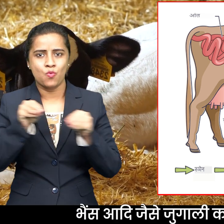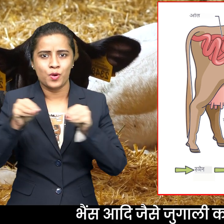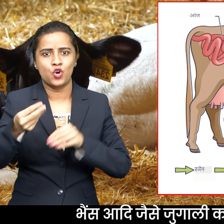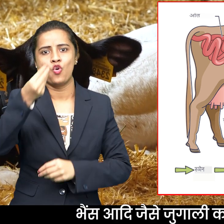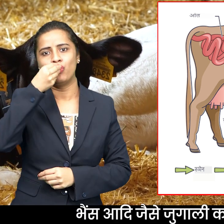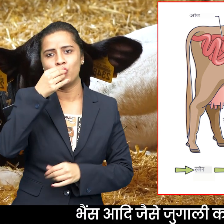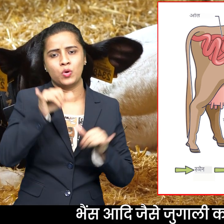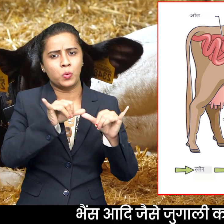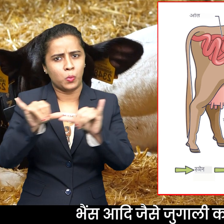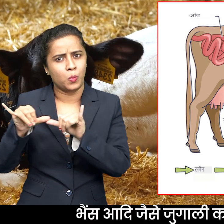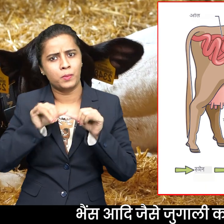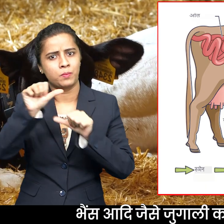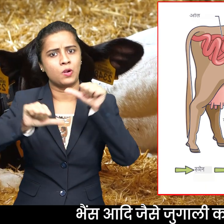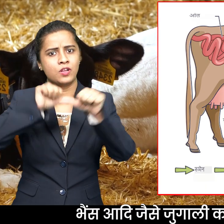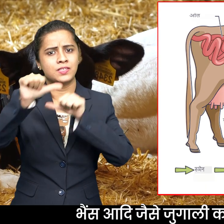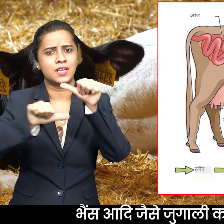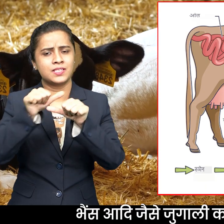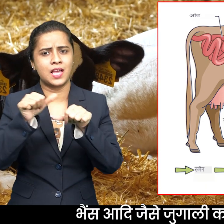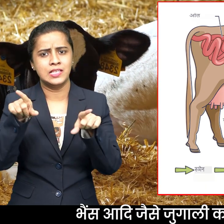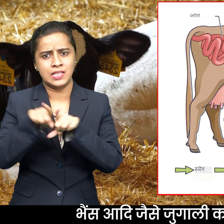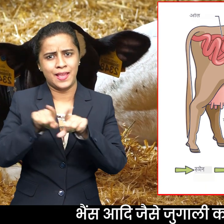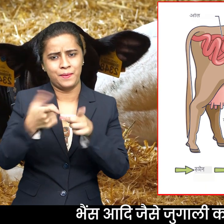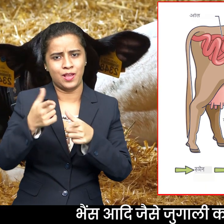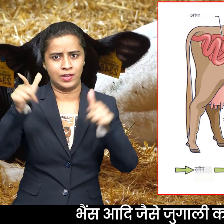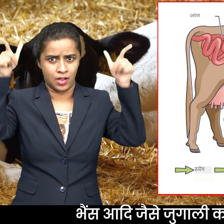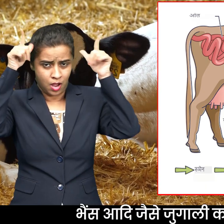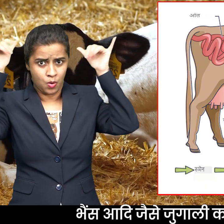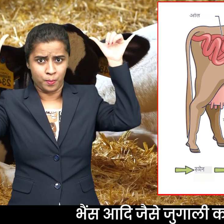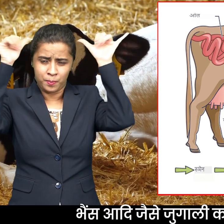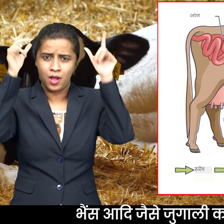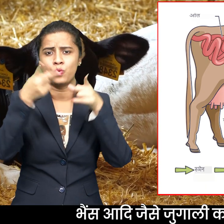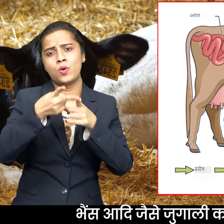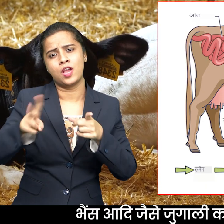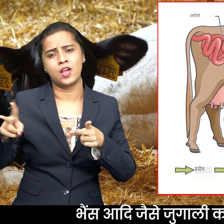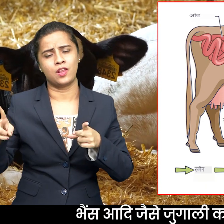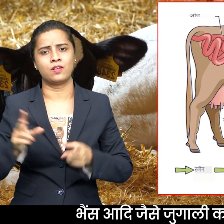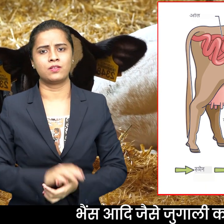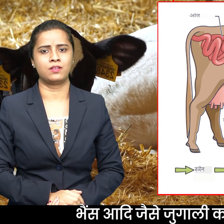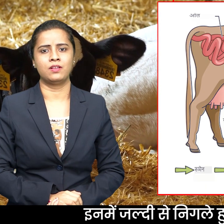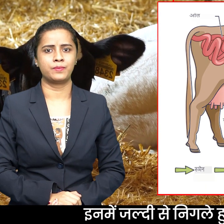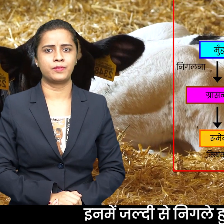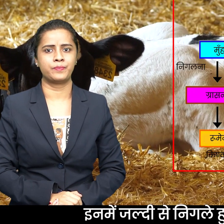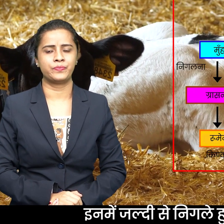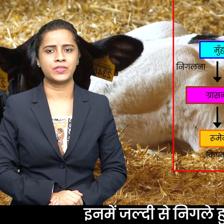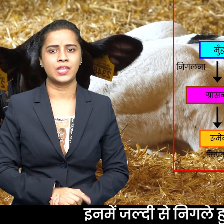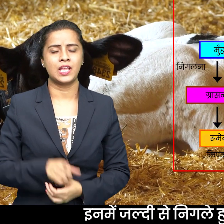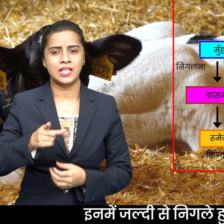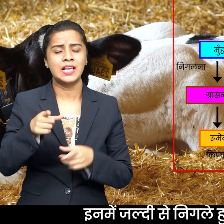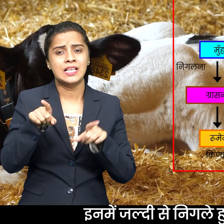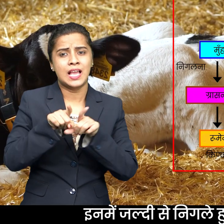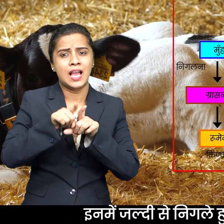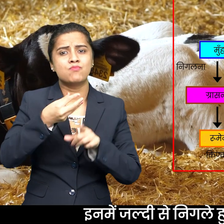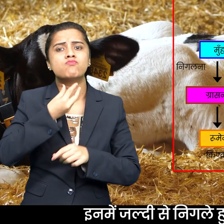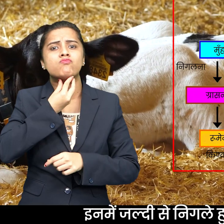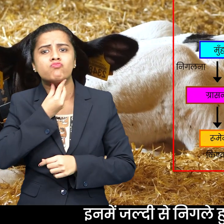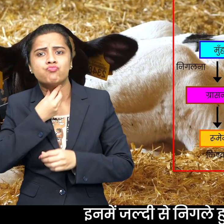भैंस आदि जैसे जुगाली करने वालों में एक सामान्य प्रक्रिया है। इनमें जल्दी